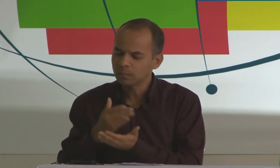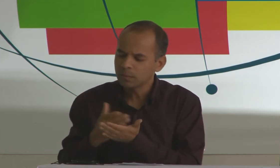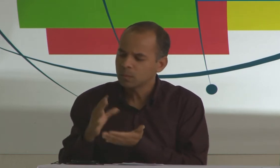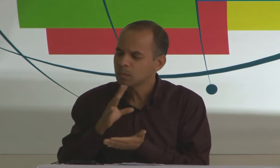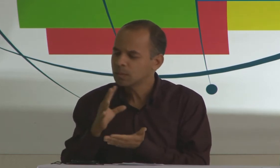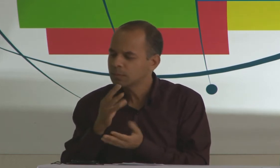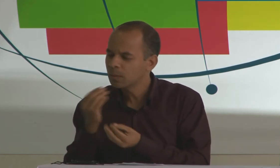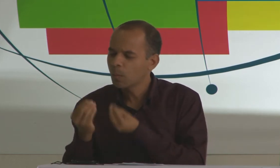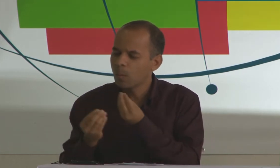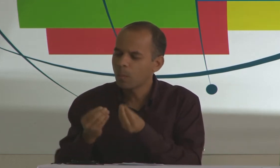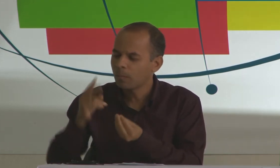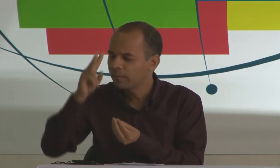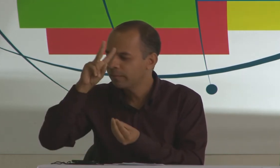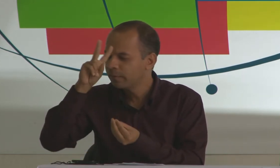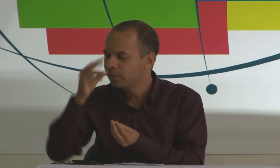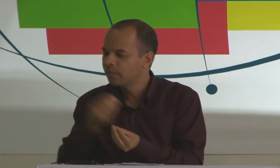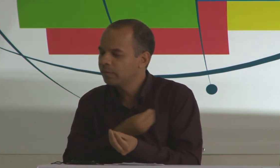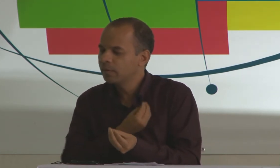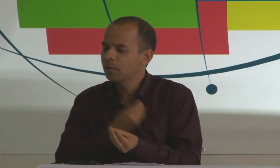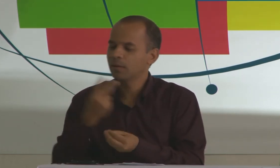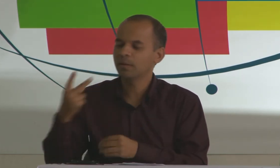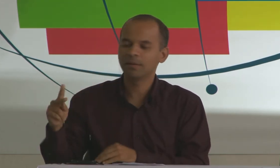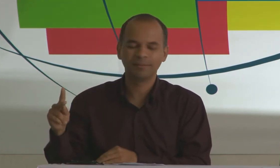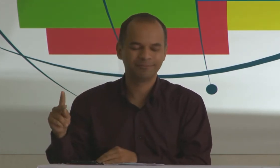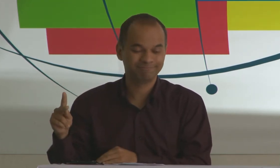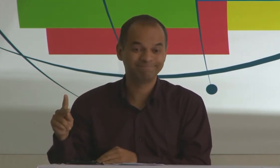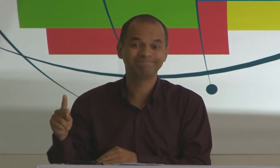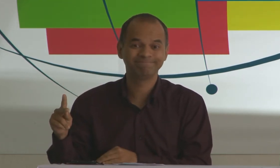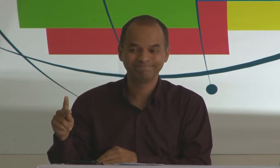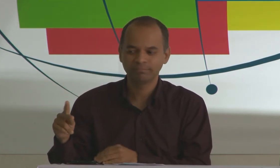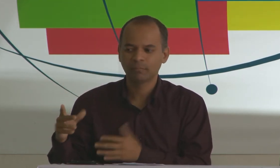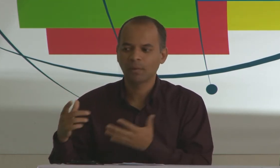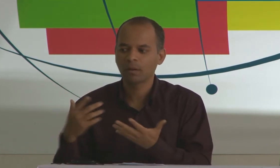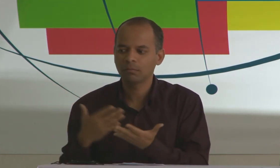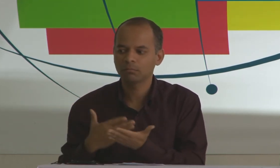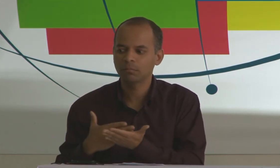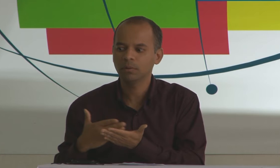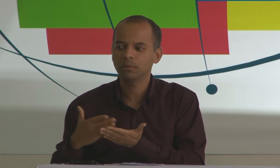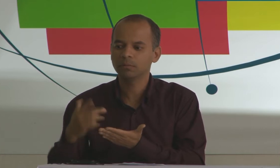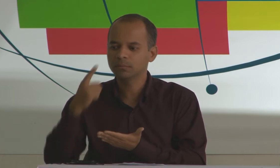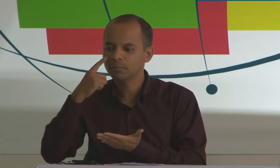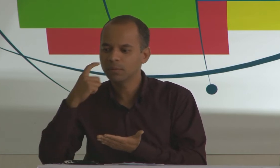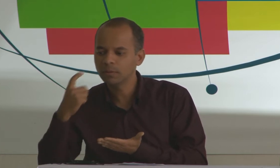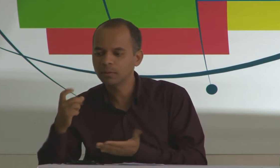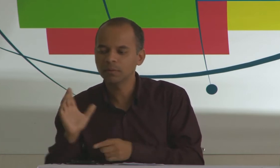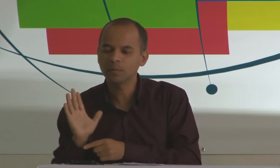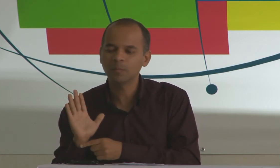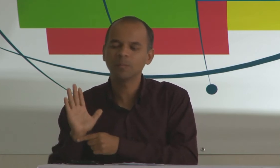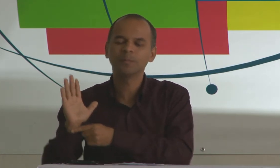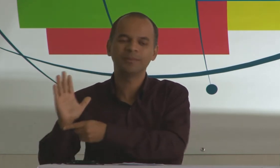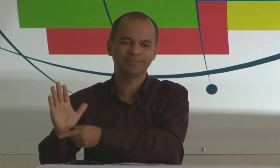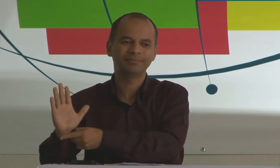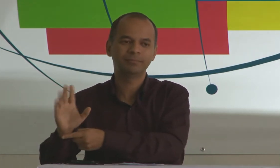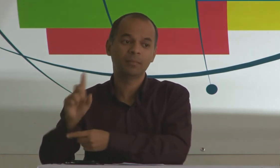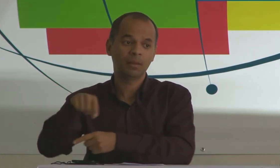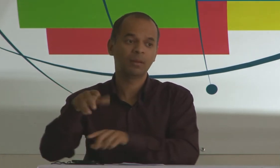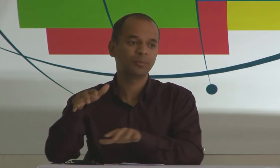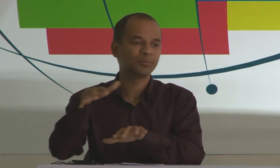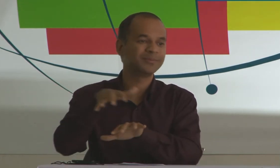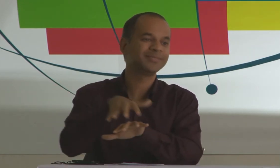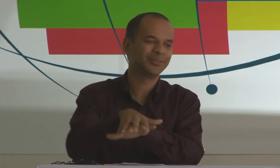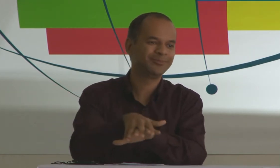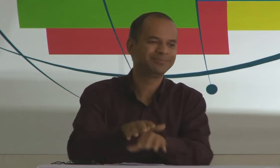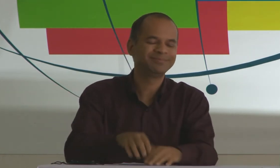de aceitação desse aluno, de poder perceber como ele é, conhecer a vida dele, um pouco da história dele, da trajetória que ele